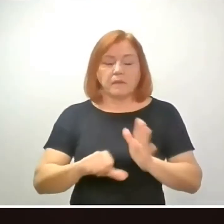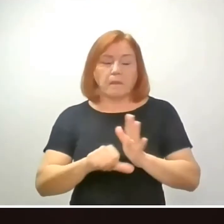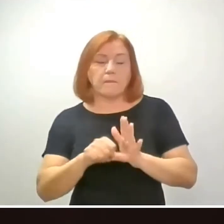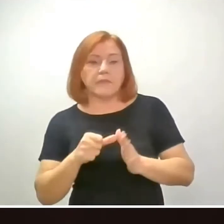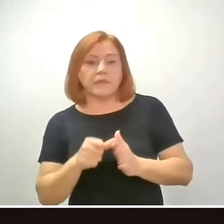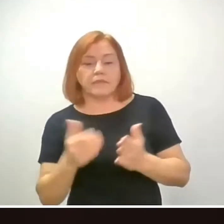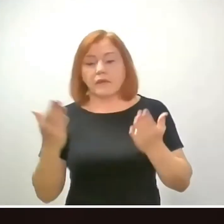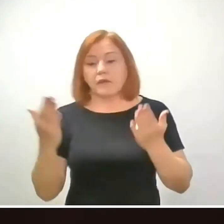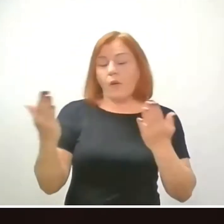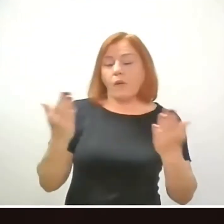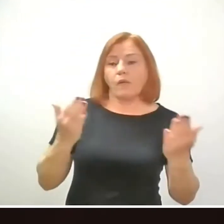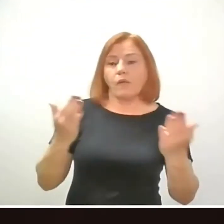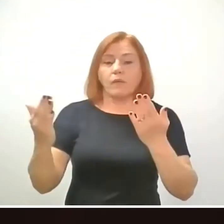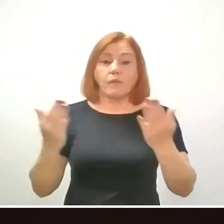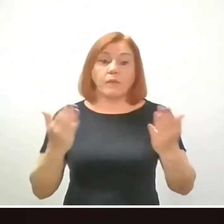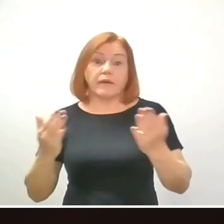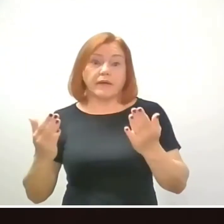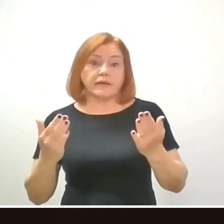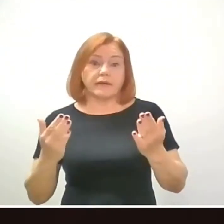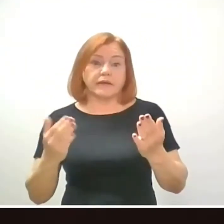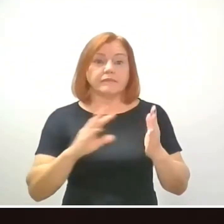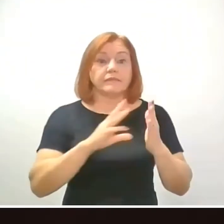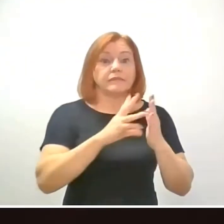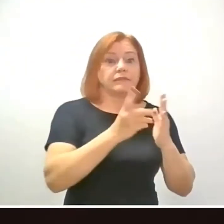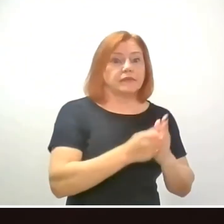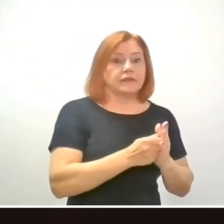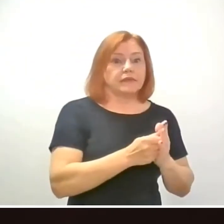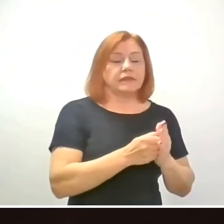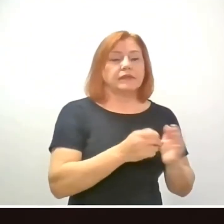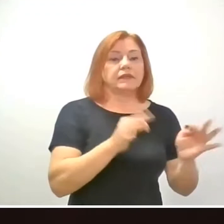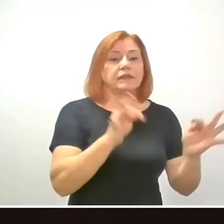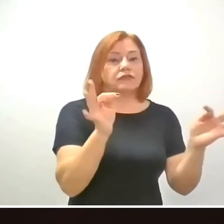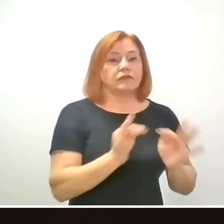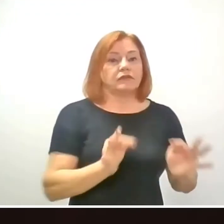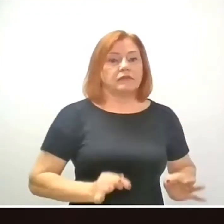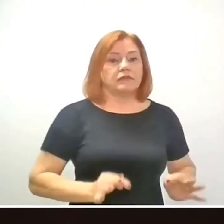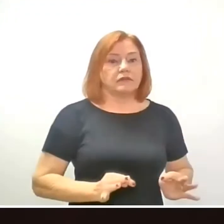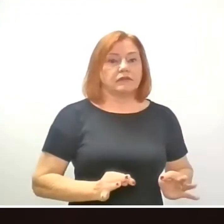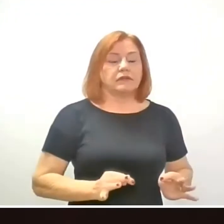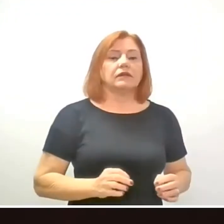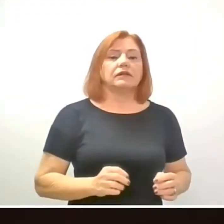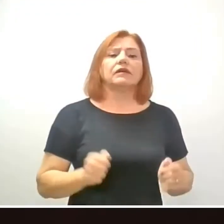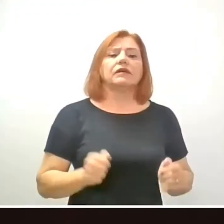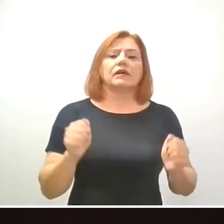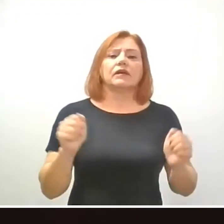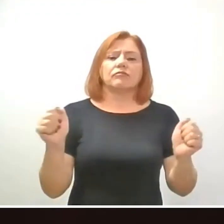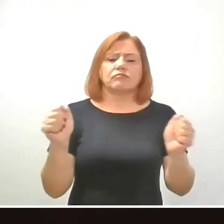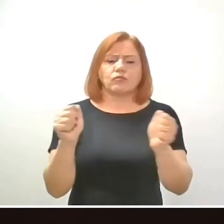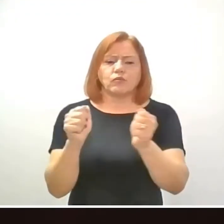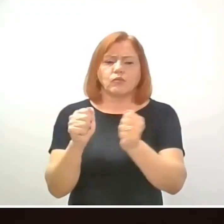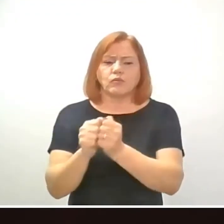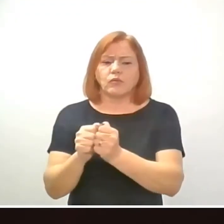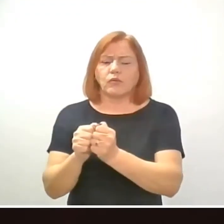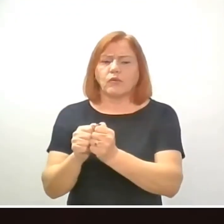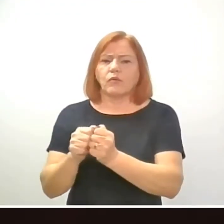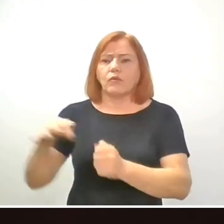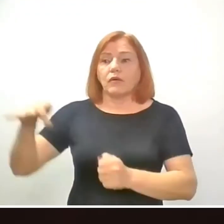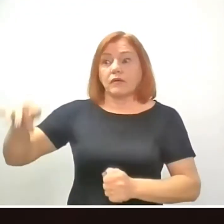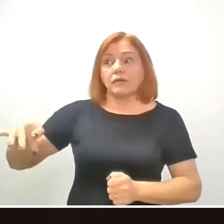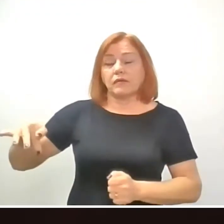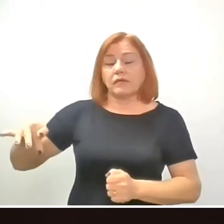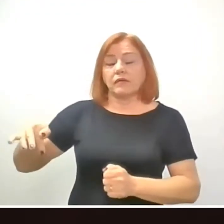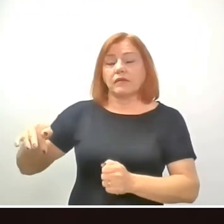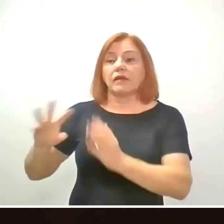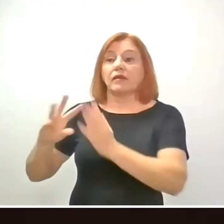igreja em Tiatira com as 7 igrejas de Apocalipse 2 e 3, com as 7 parábolas de